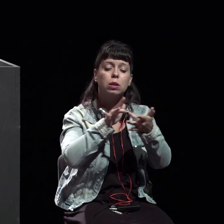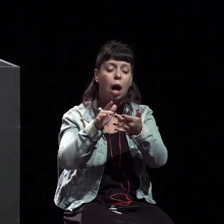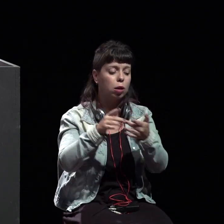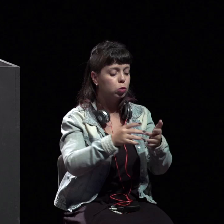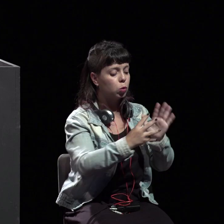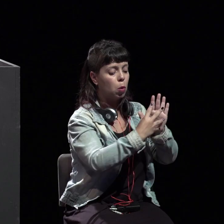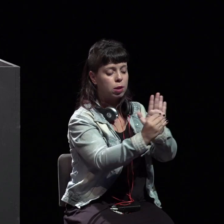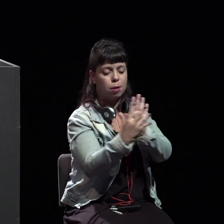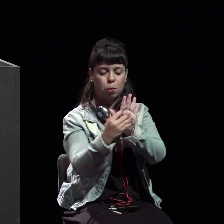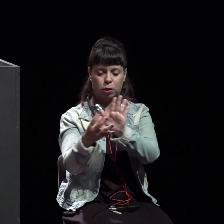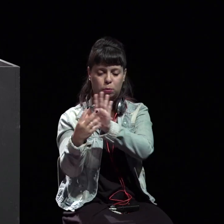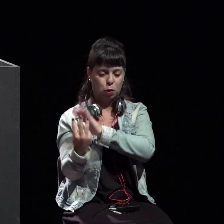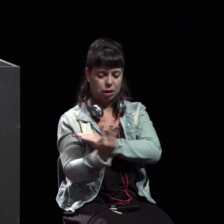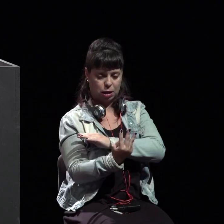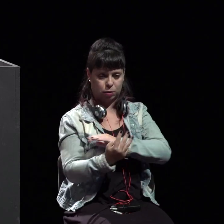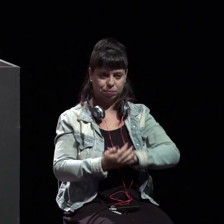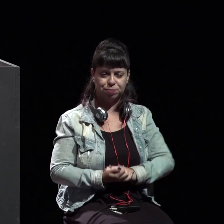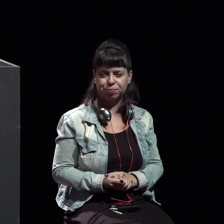né?